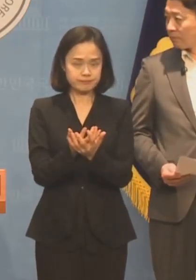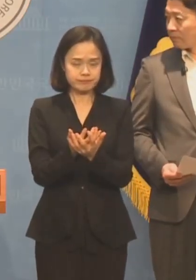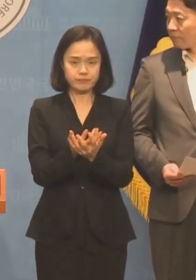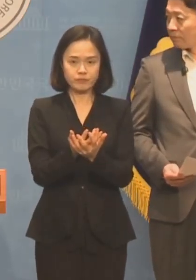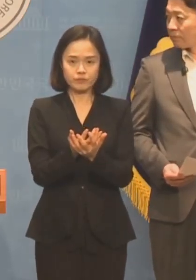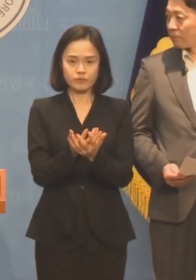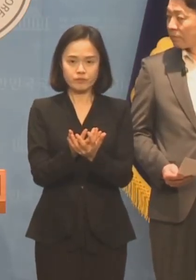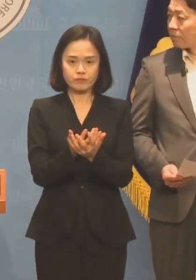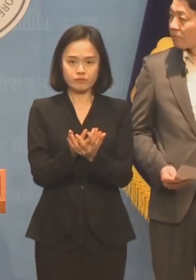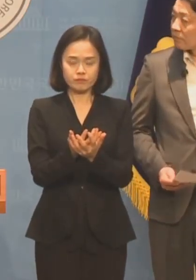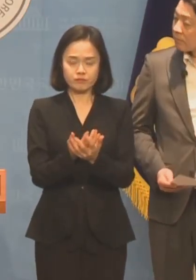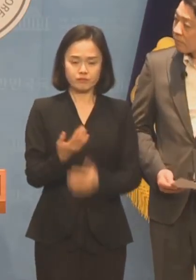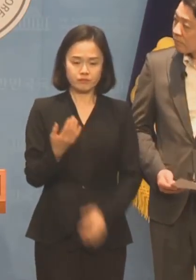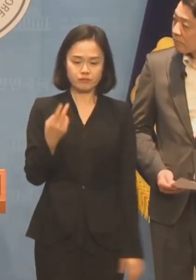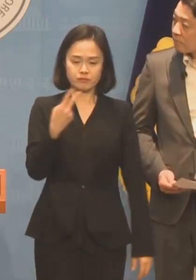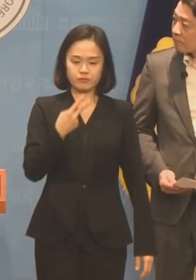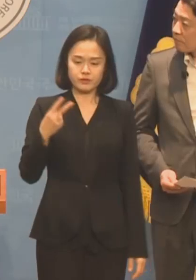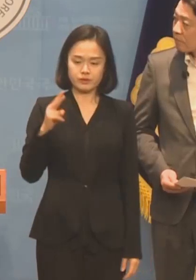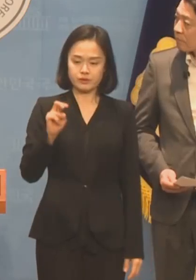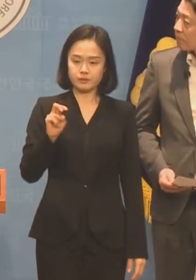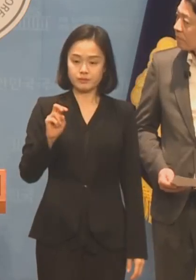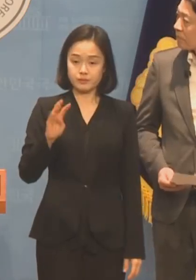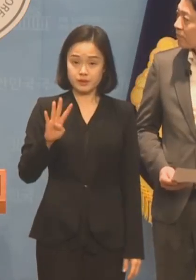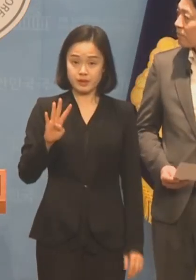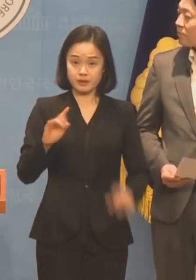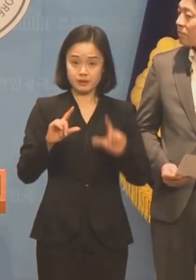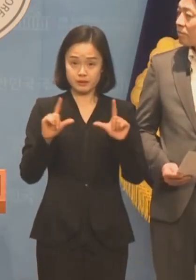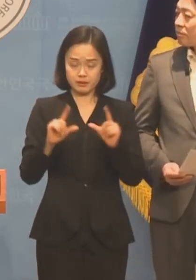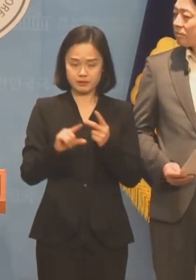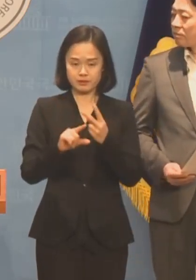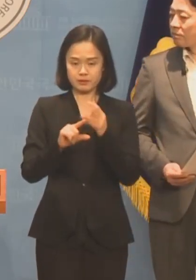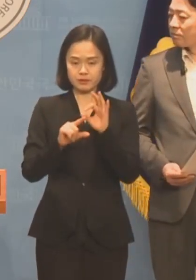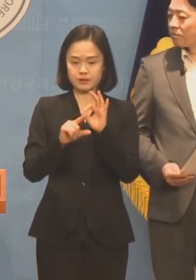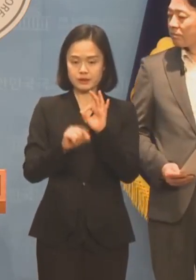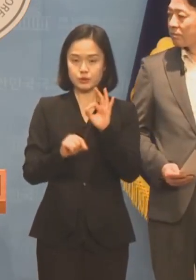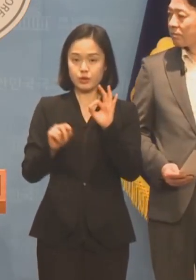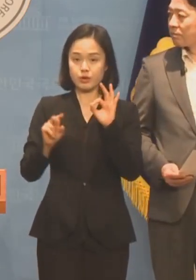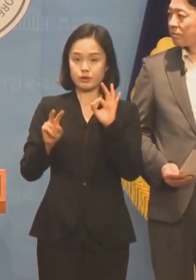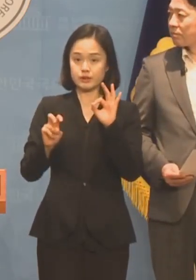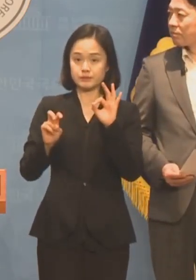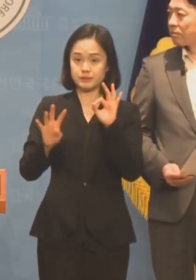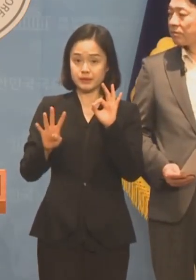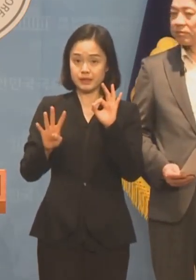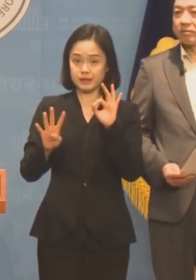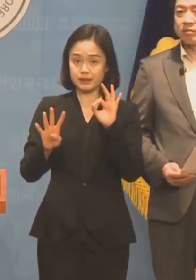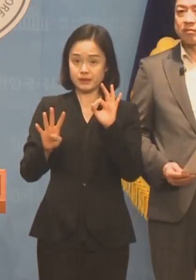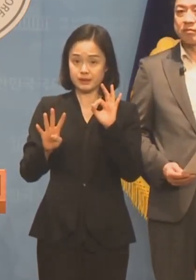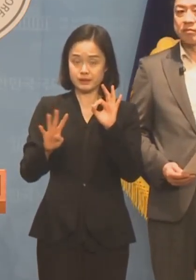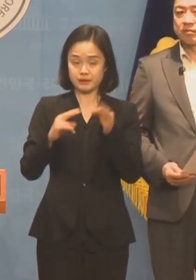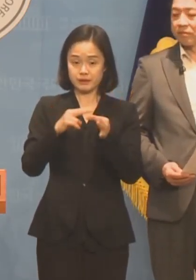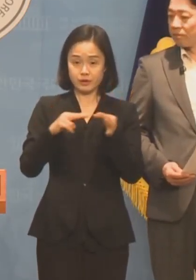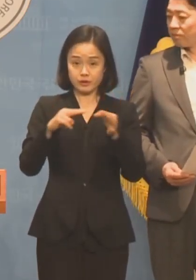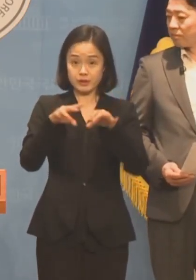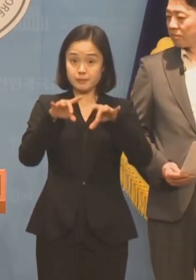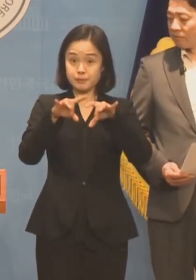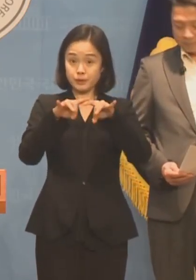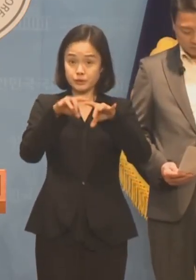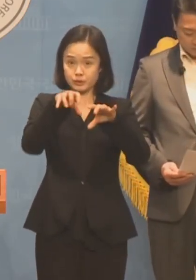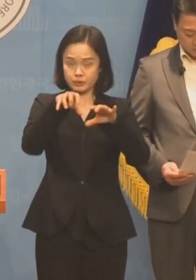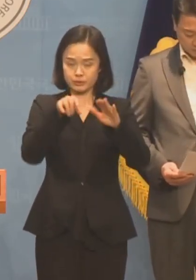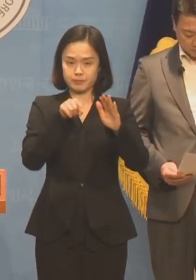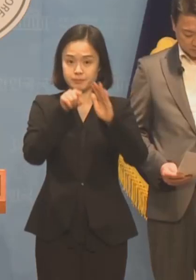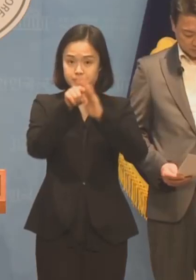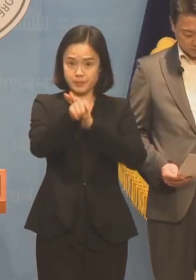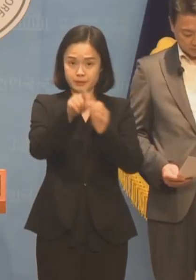지난 24년 10월 24일 여의변전소 방문을 위해 수방사에 의해서